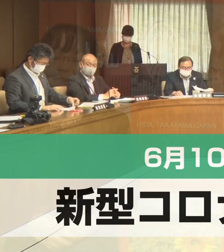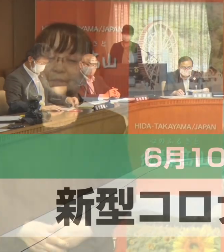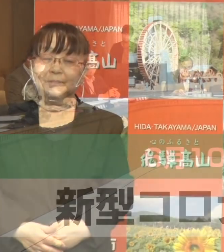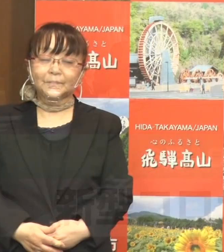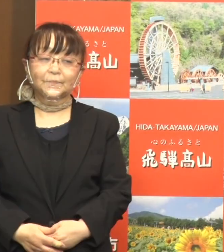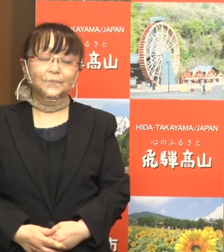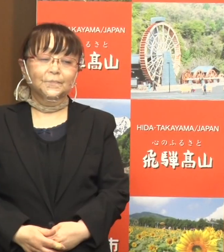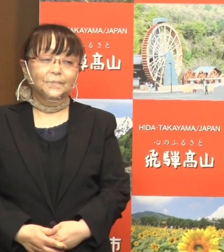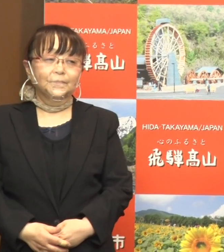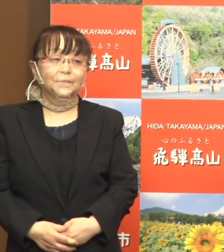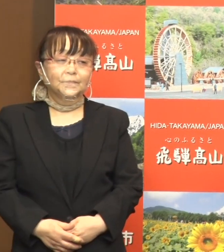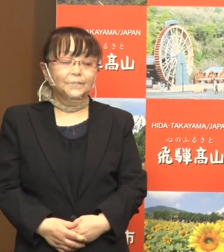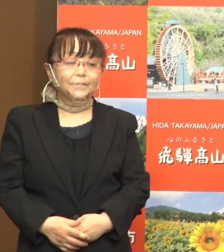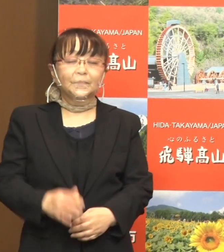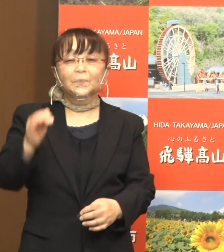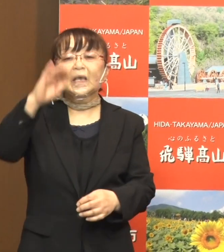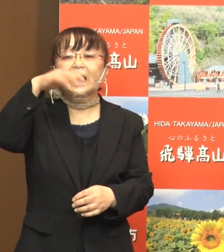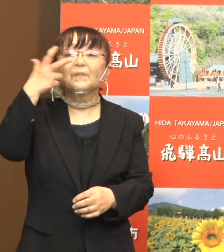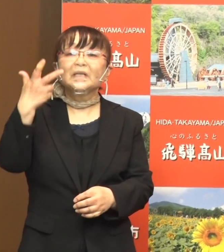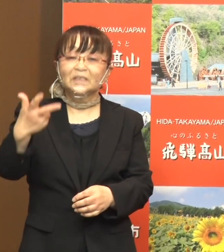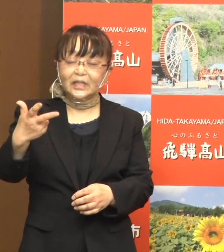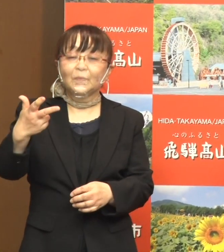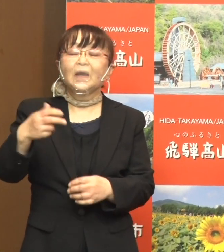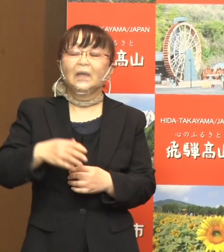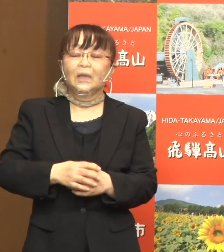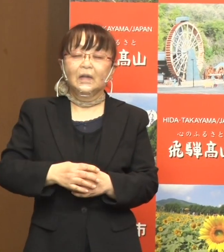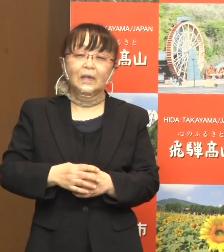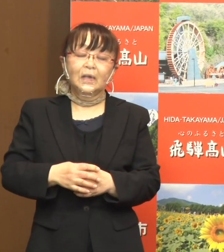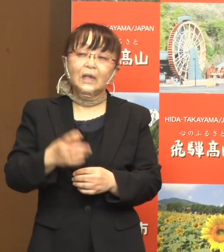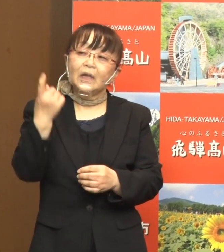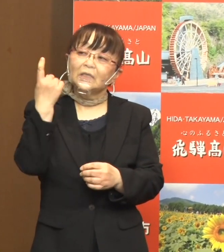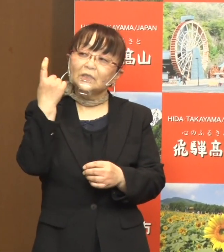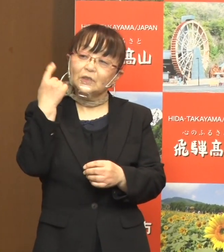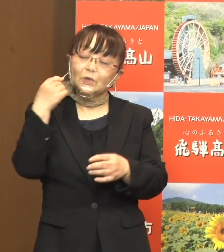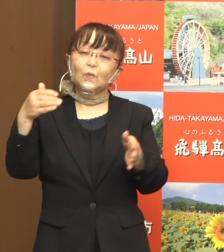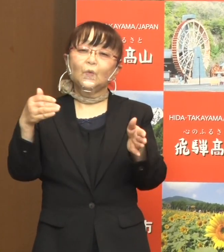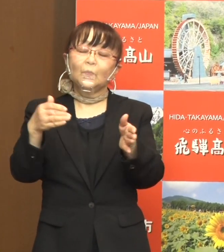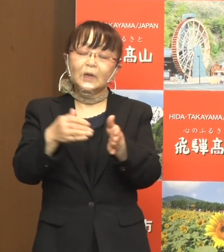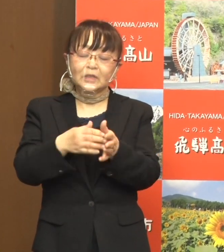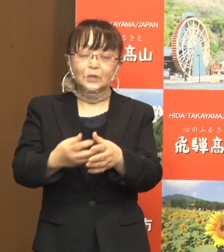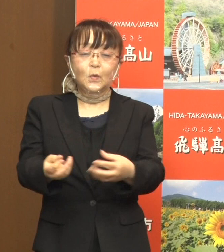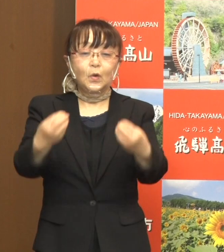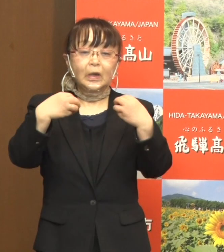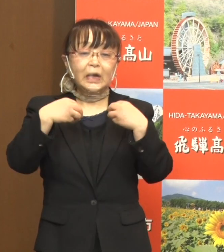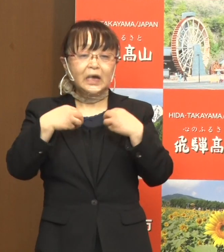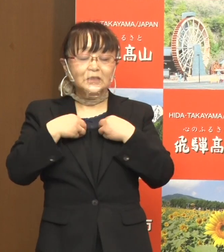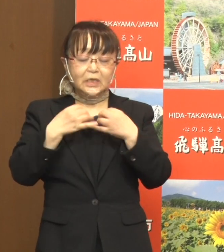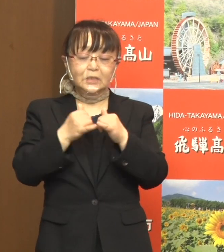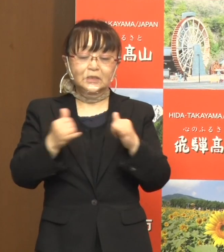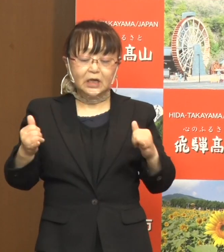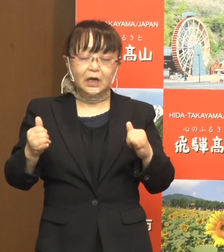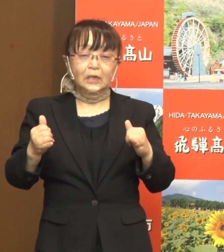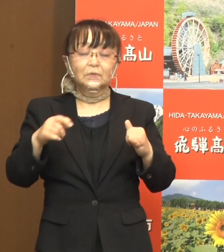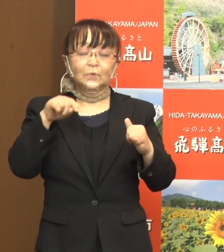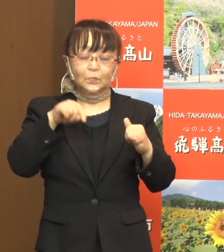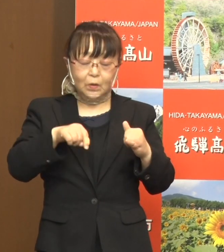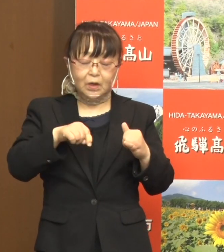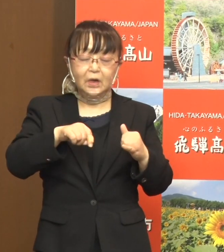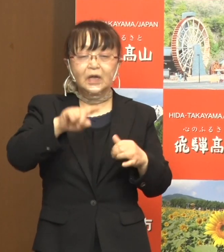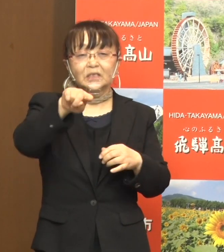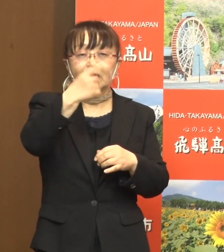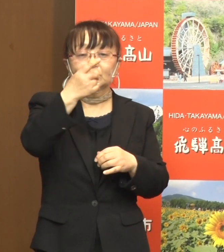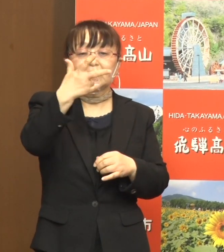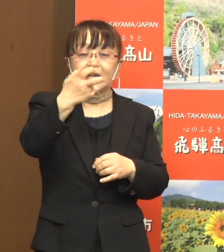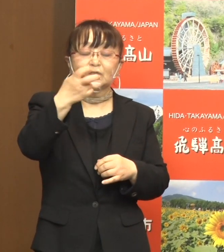ん高山市では昨日までの感染者ソース172人の